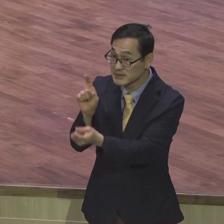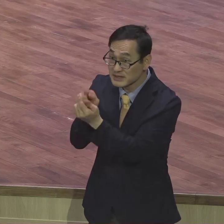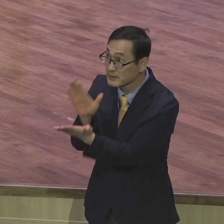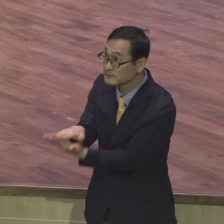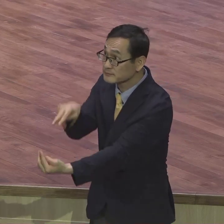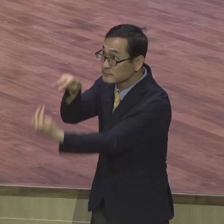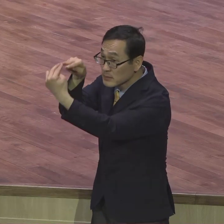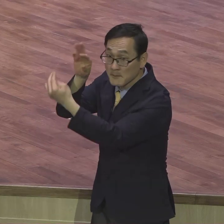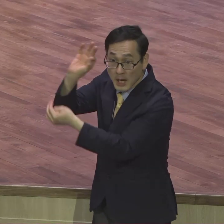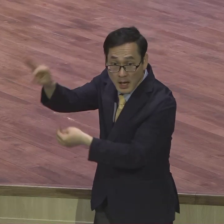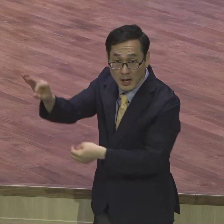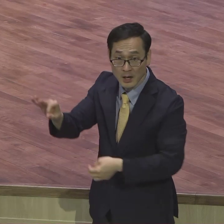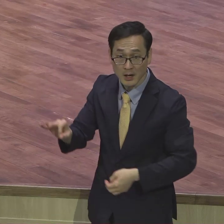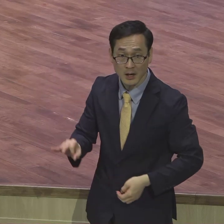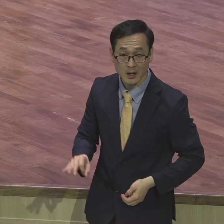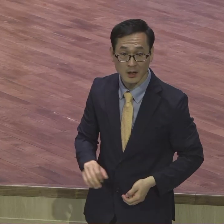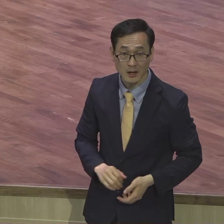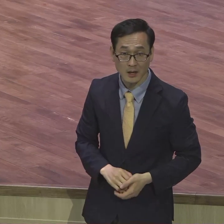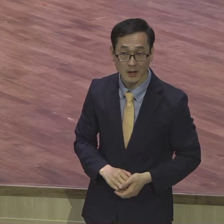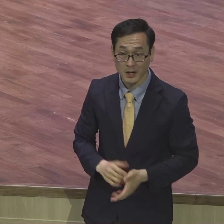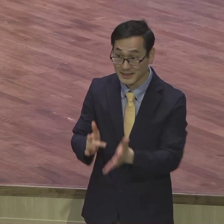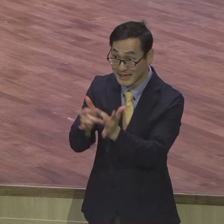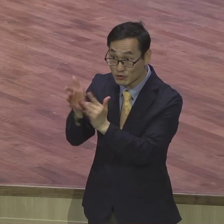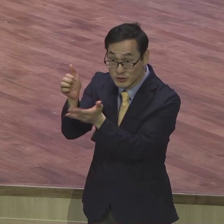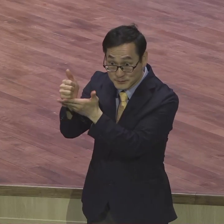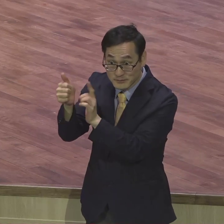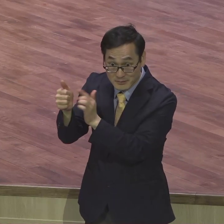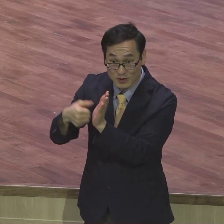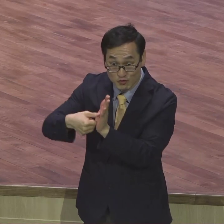예수님 다음으로 유명한 사람은 사도 바울이요.